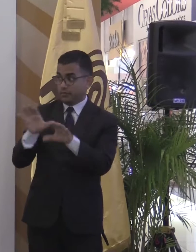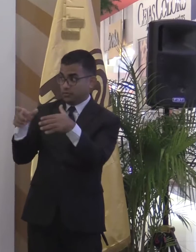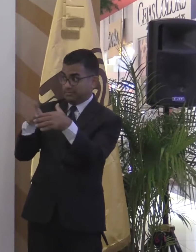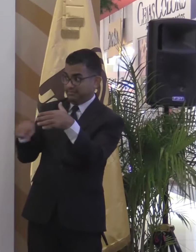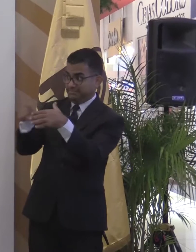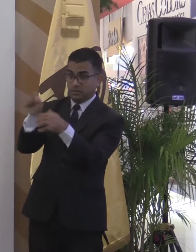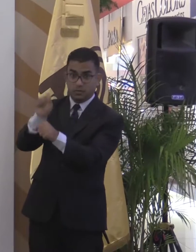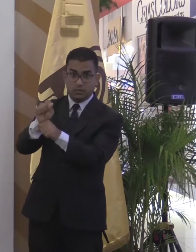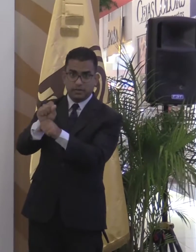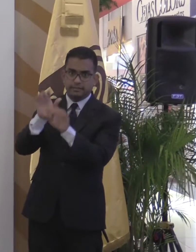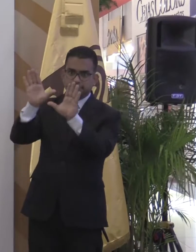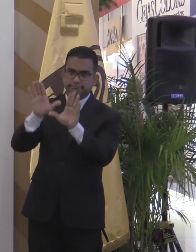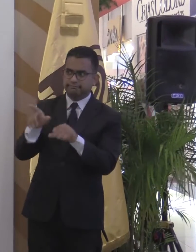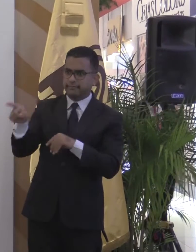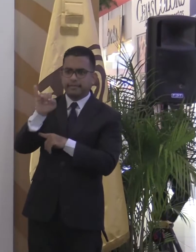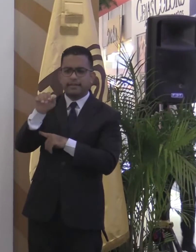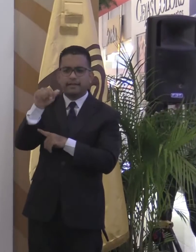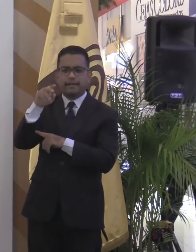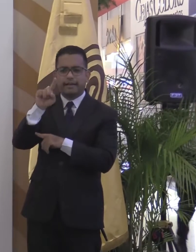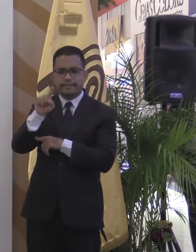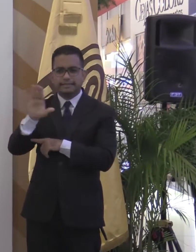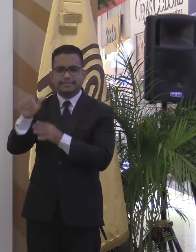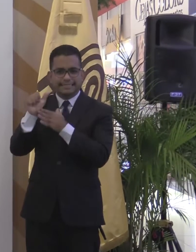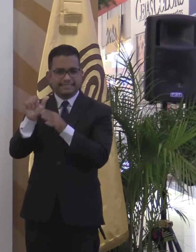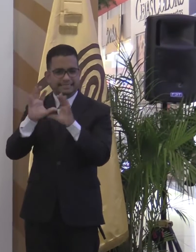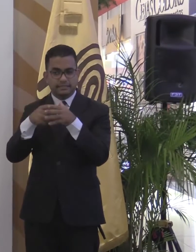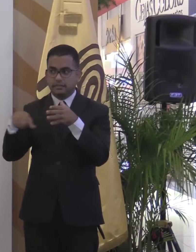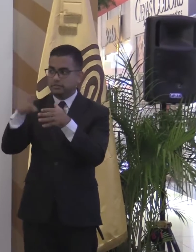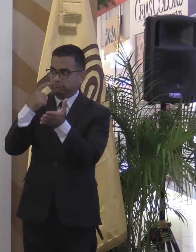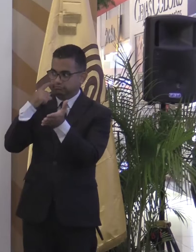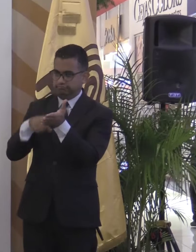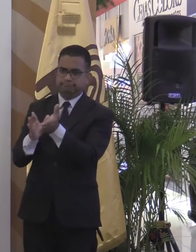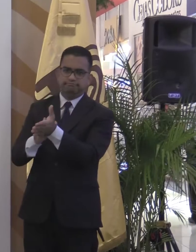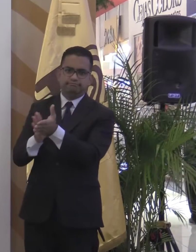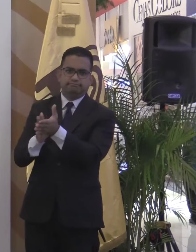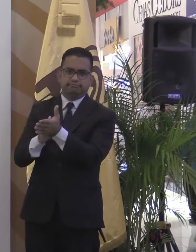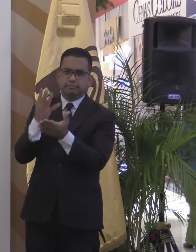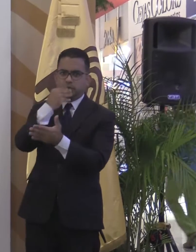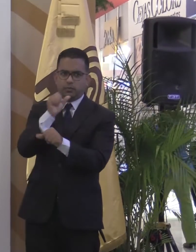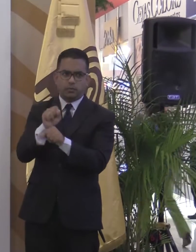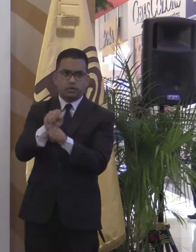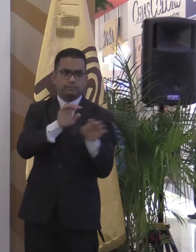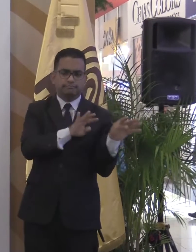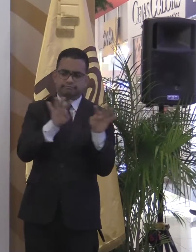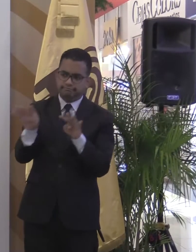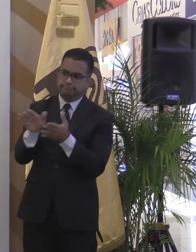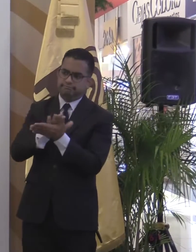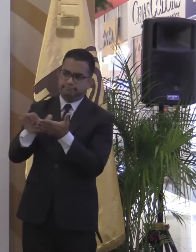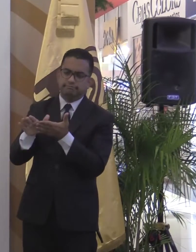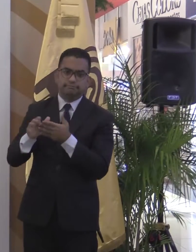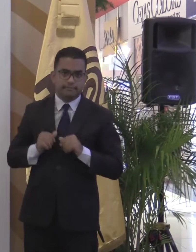de productora kiss y de ustedes es reconocido por todo el país